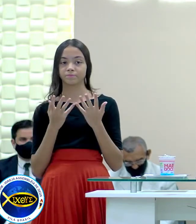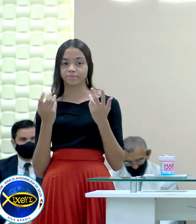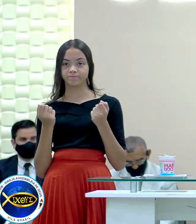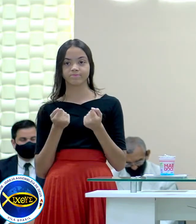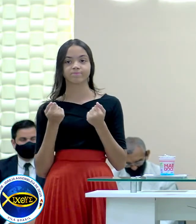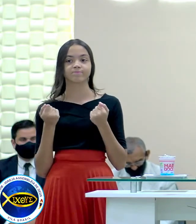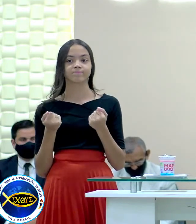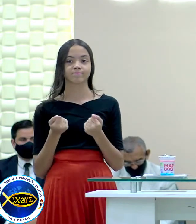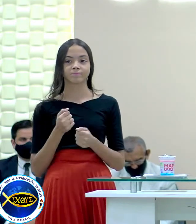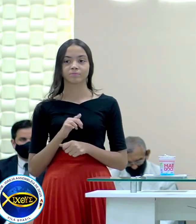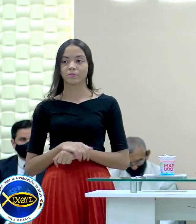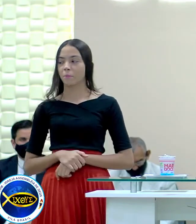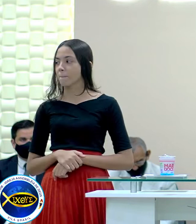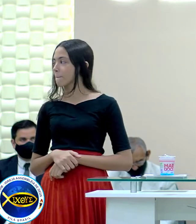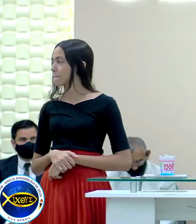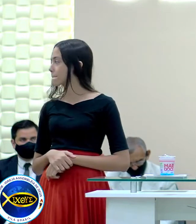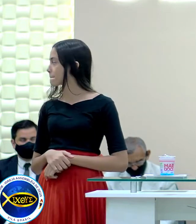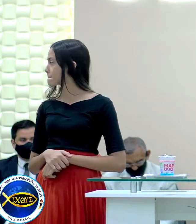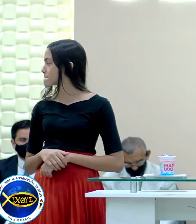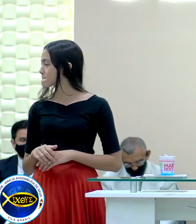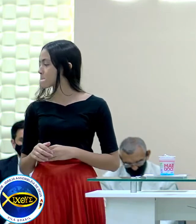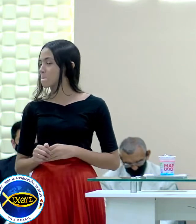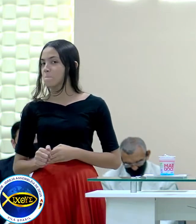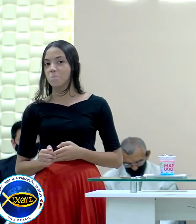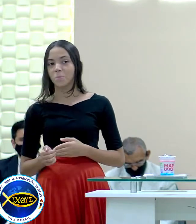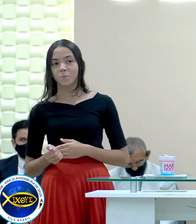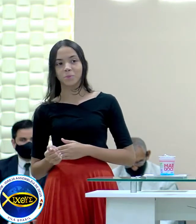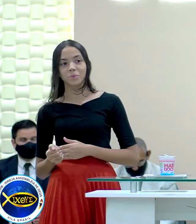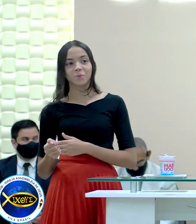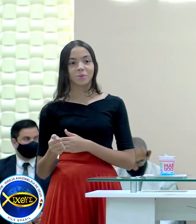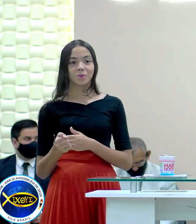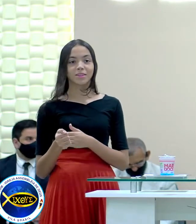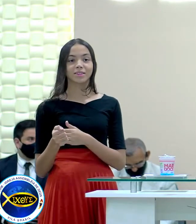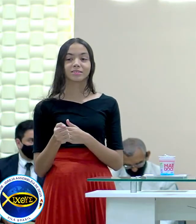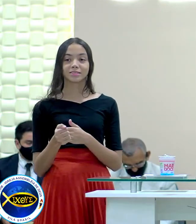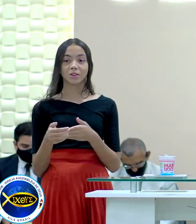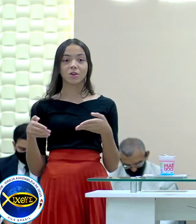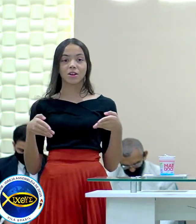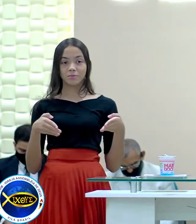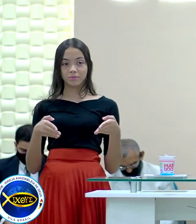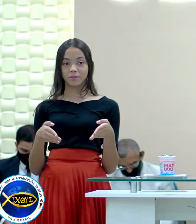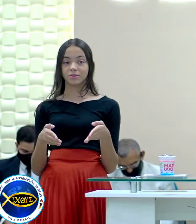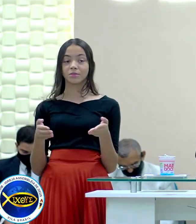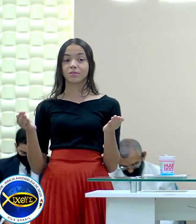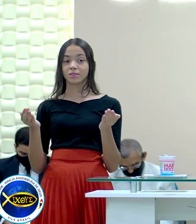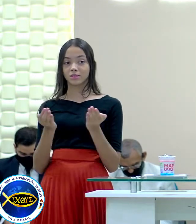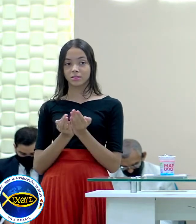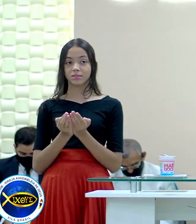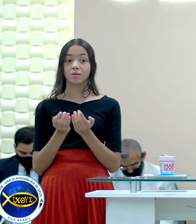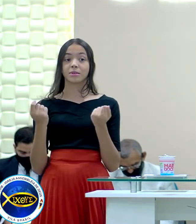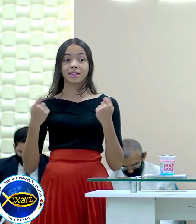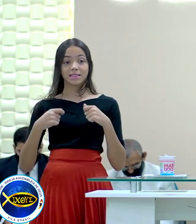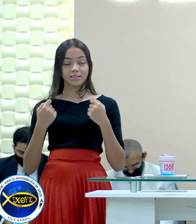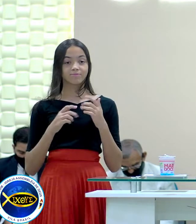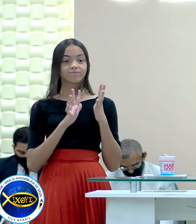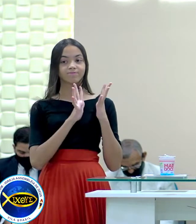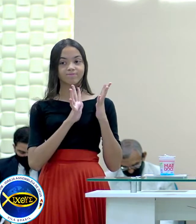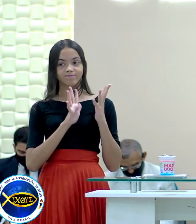Aleluia! A conduta cristã deve ser em santidade.